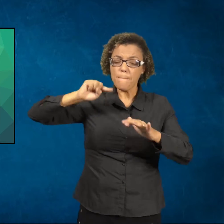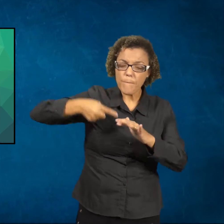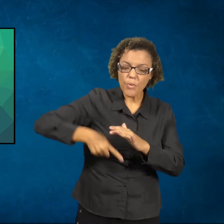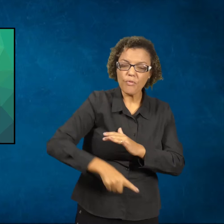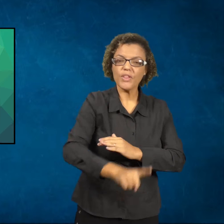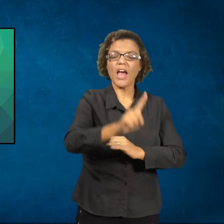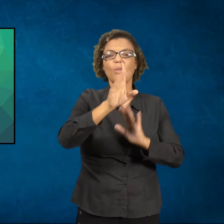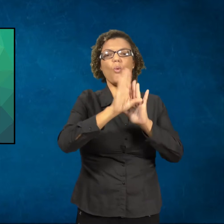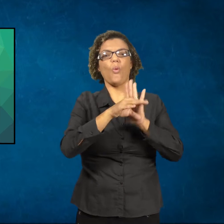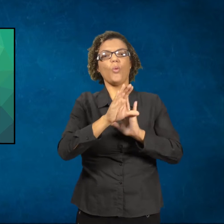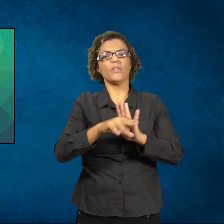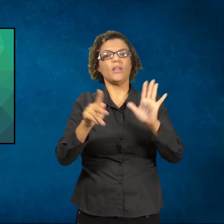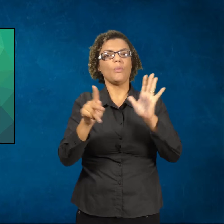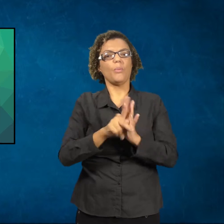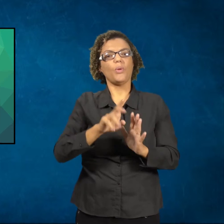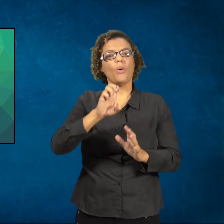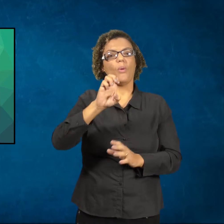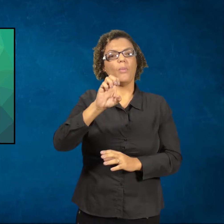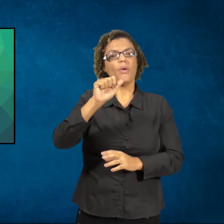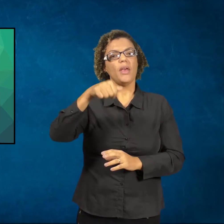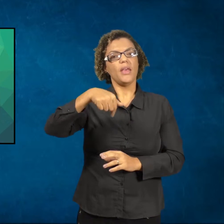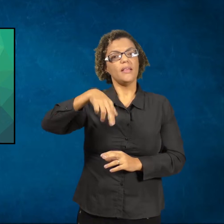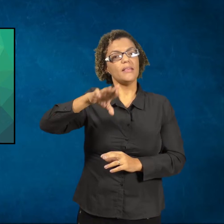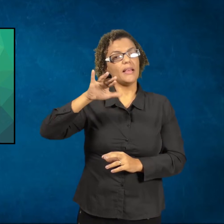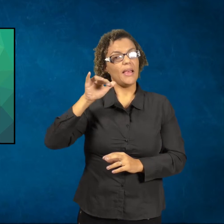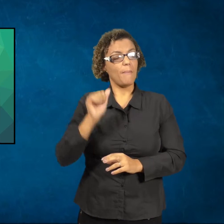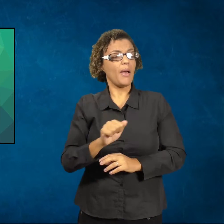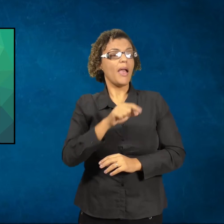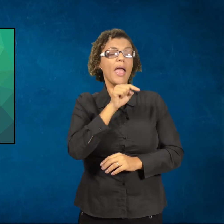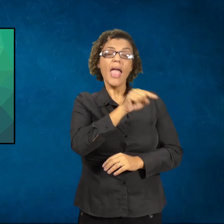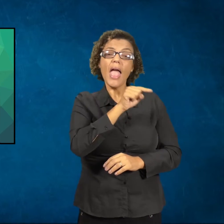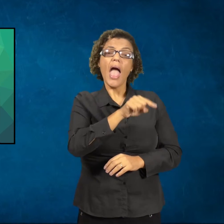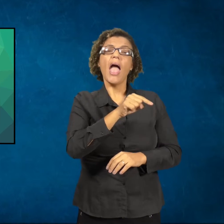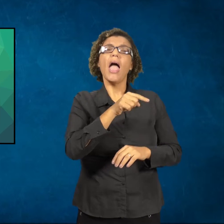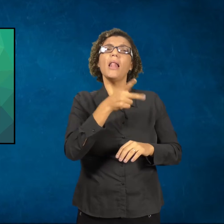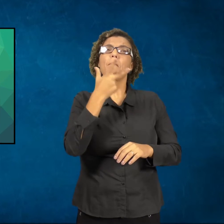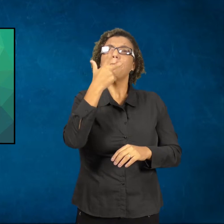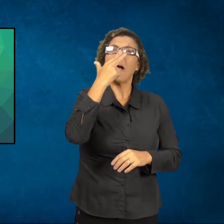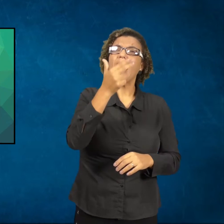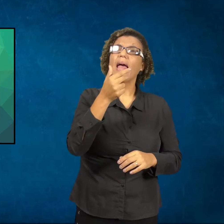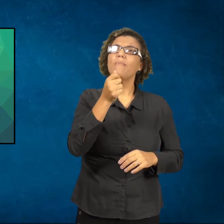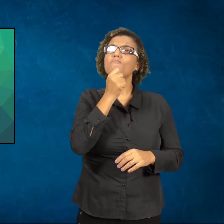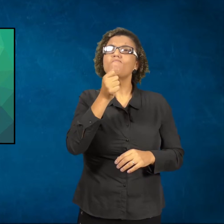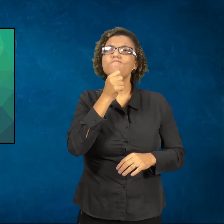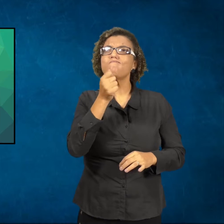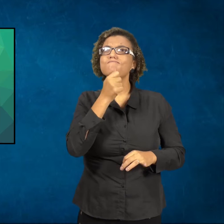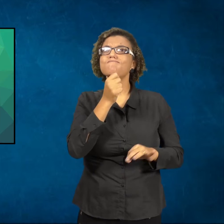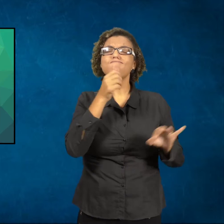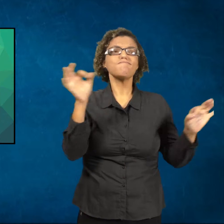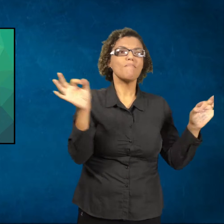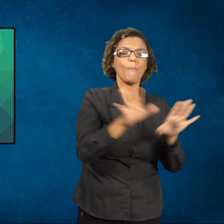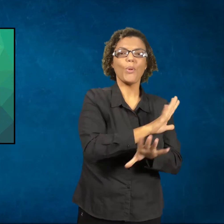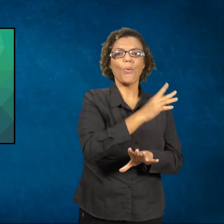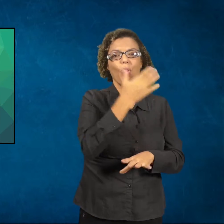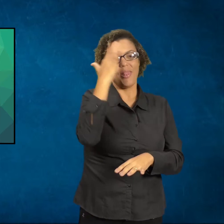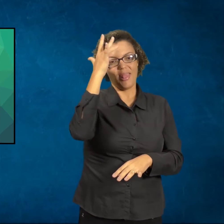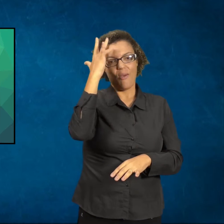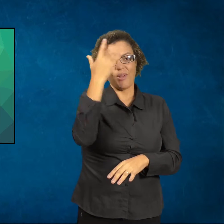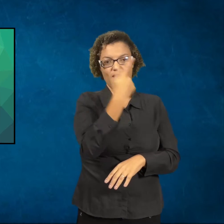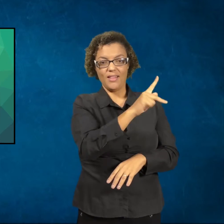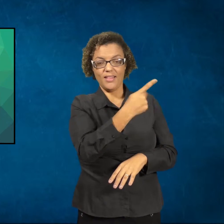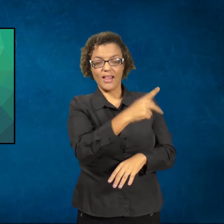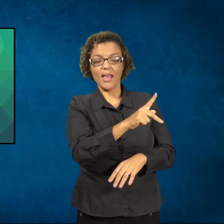as ações. Ele precisava de algo mais. E ele vai procurando esse algo mais. Parece ter encontrado na ideia do esquema do Revaud